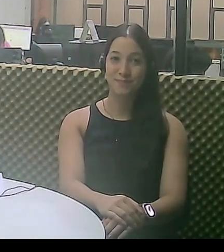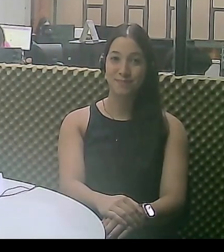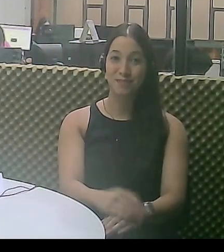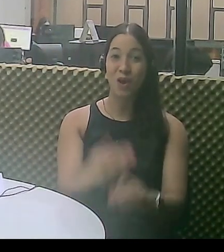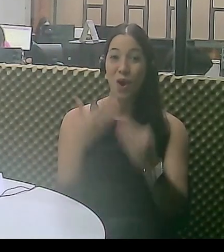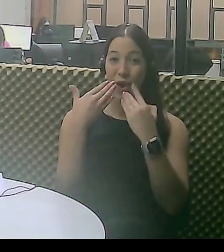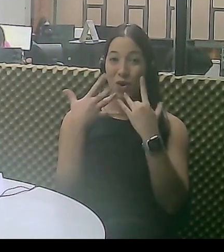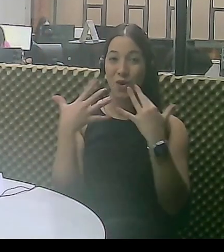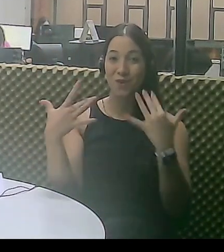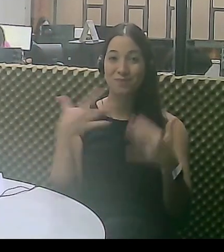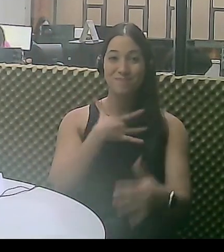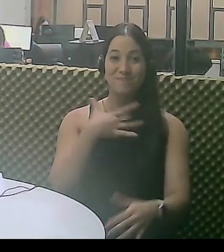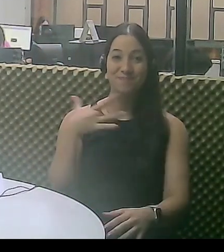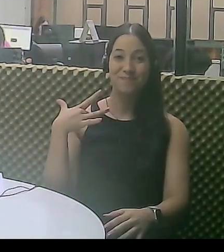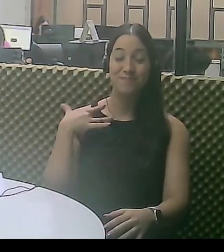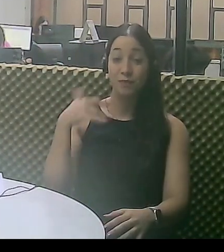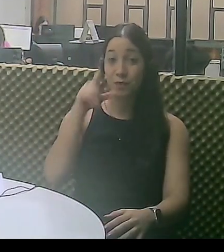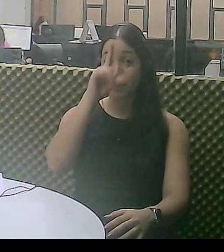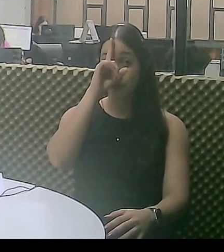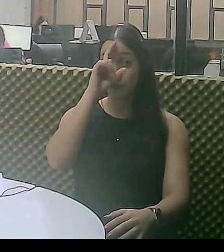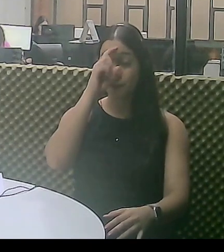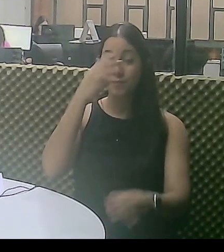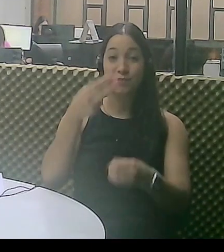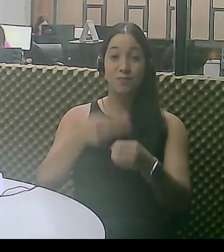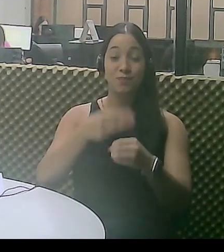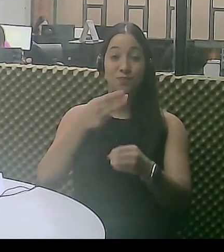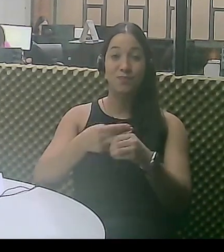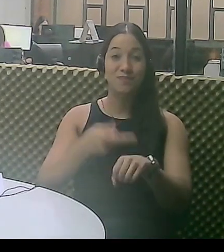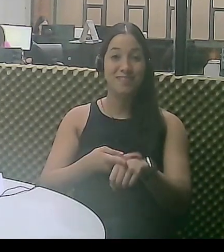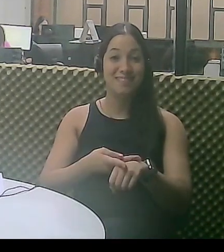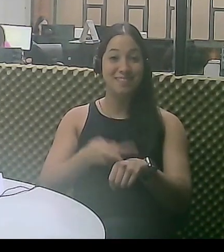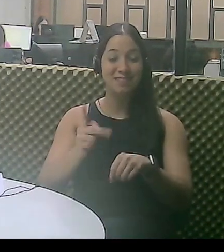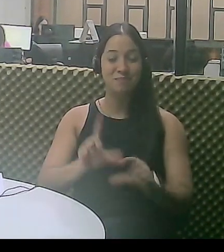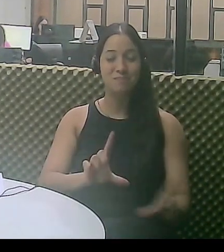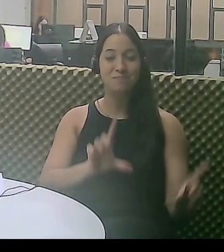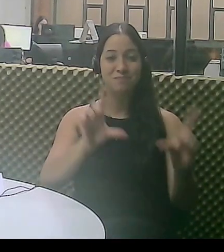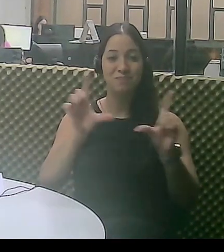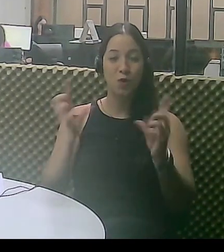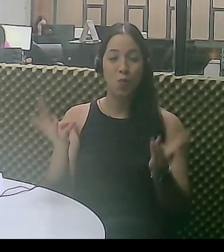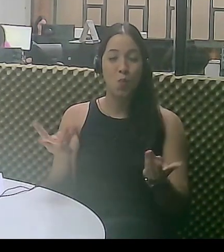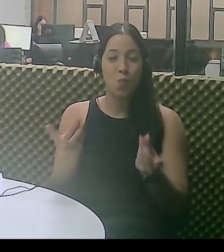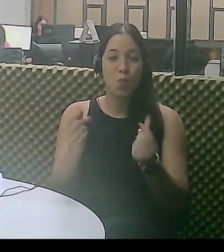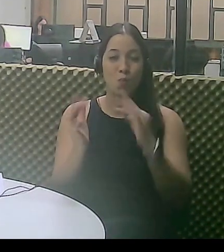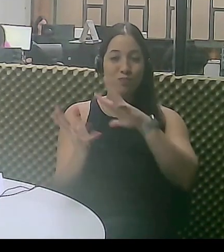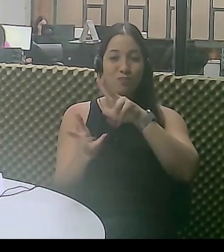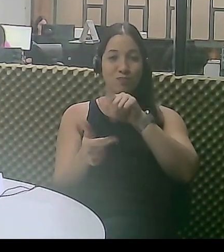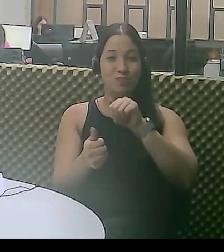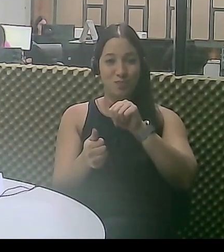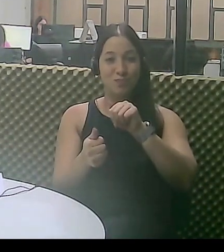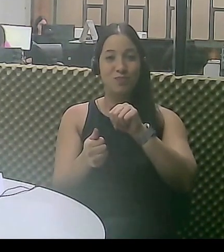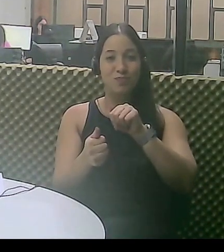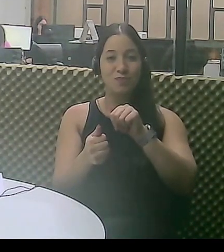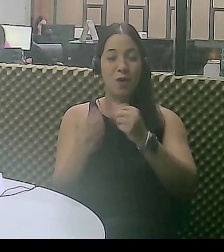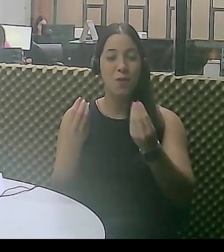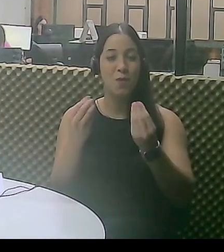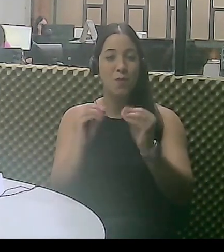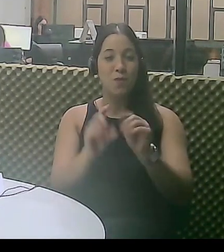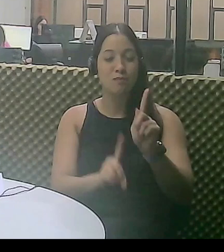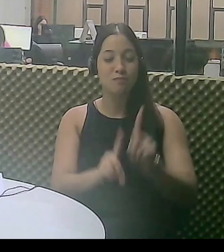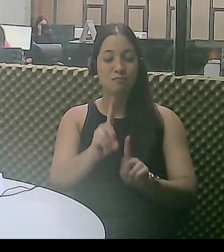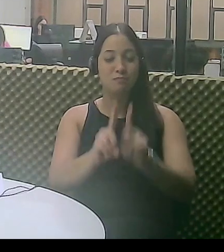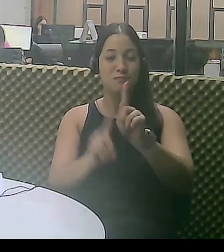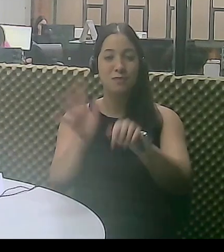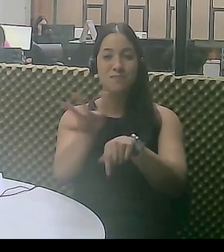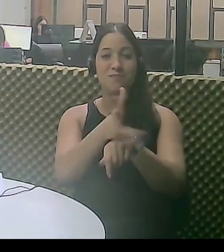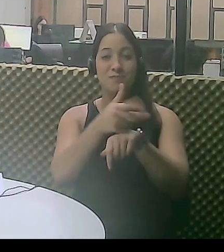Boa notícia na saúde. O Hospital Municipal recebeu prêmio e certificação de qualidade internacional e foi incluído no ranking